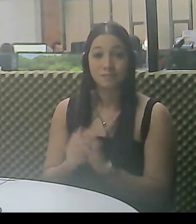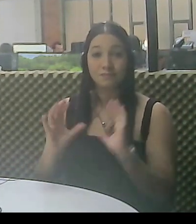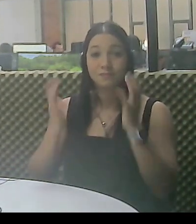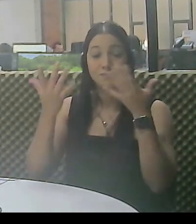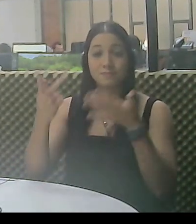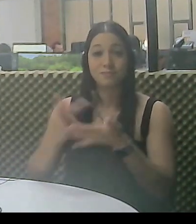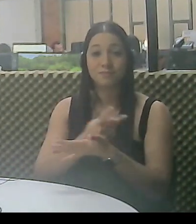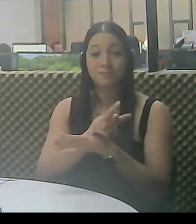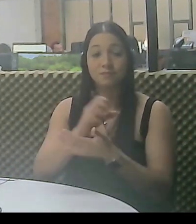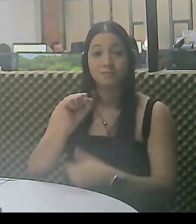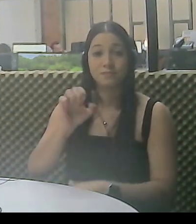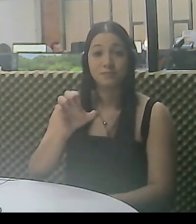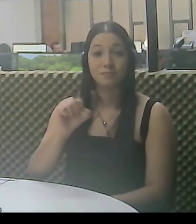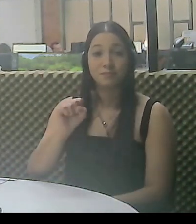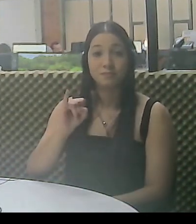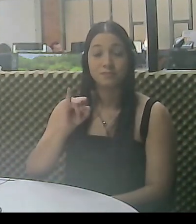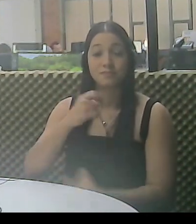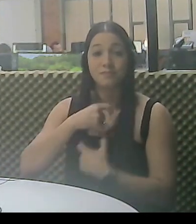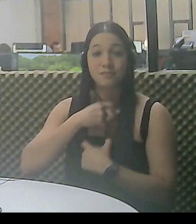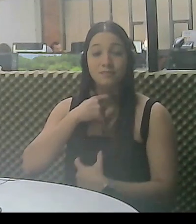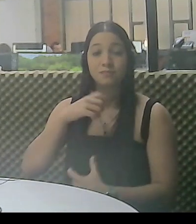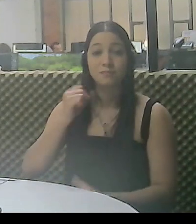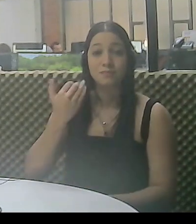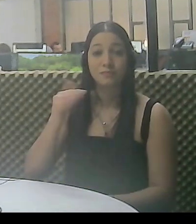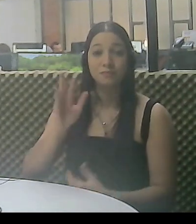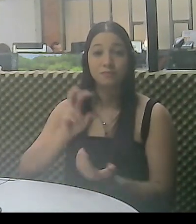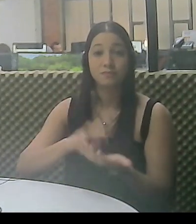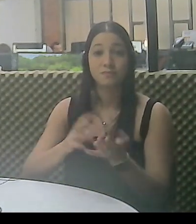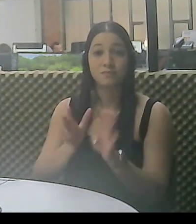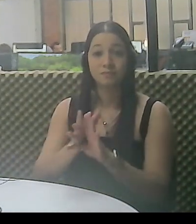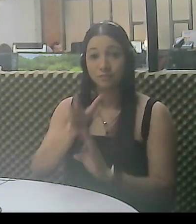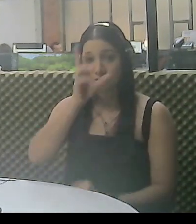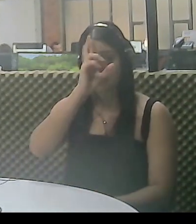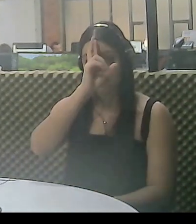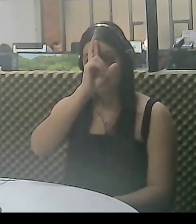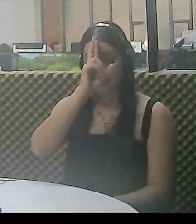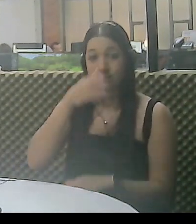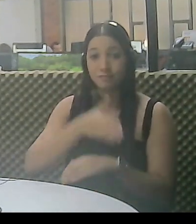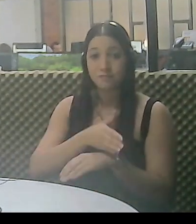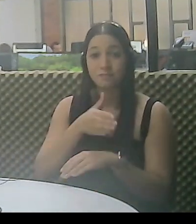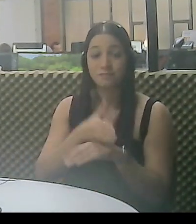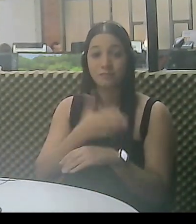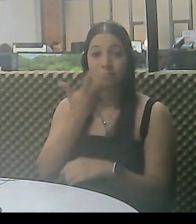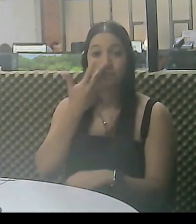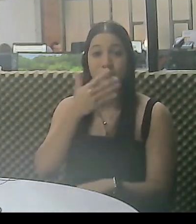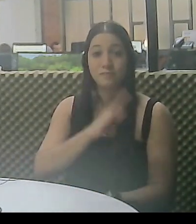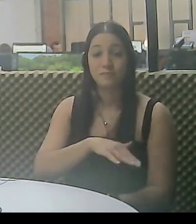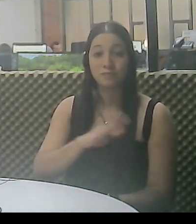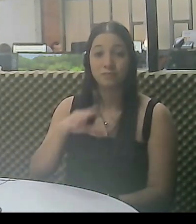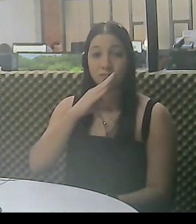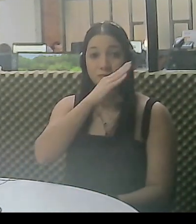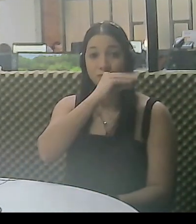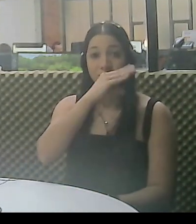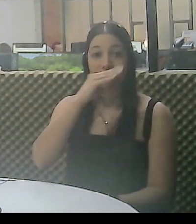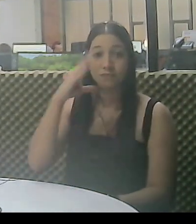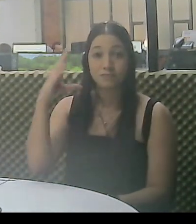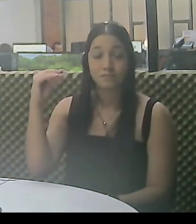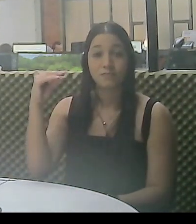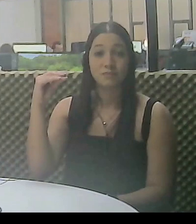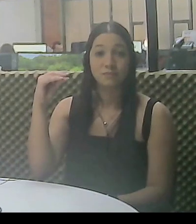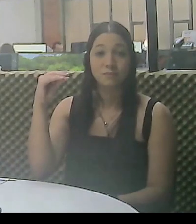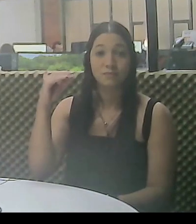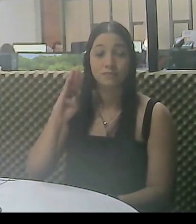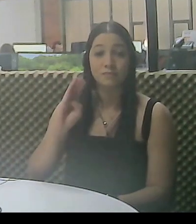evento acontece no SESI Gravatás das 8h30 da manhã ao meio-dia, com a participação de crianças e adolescentes nas modalidades